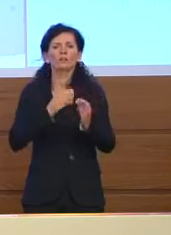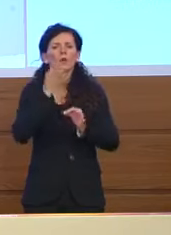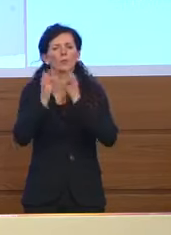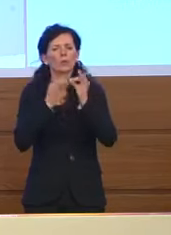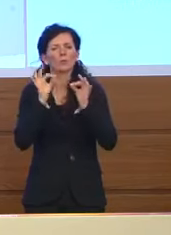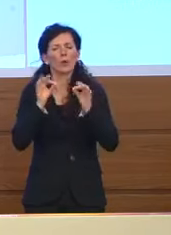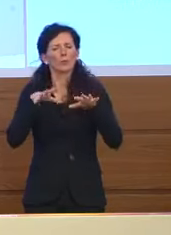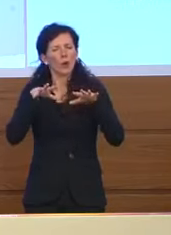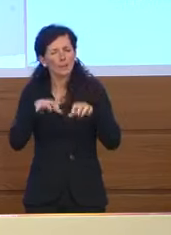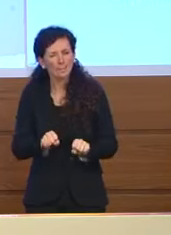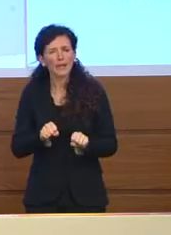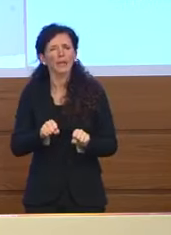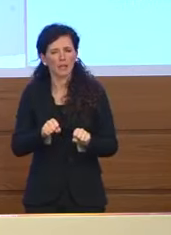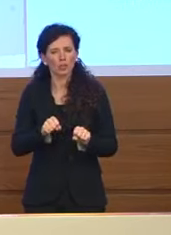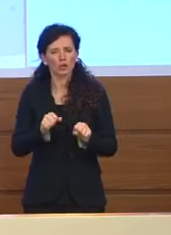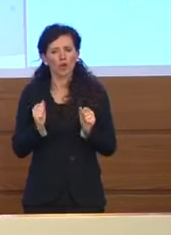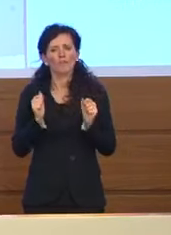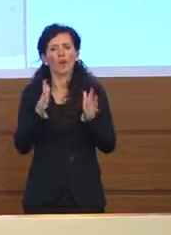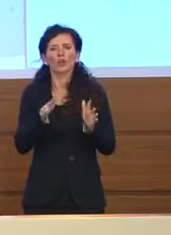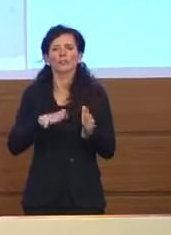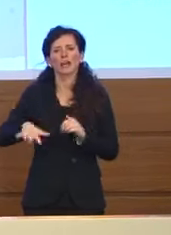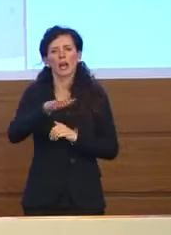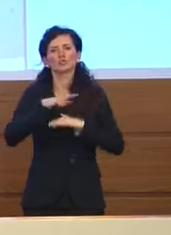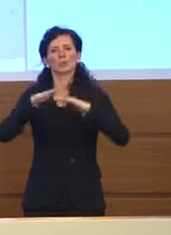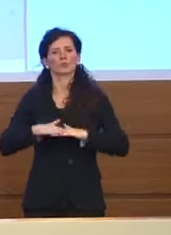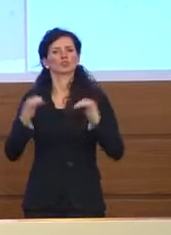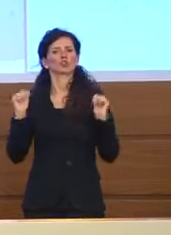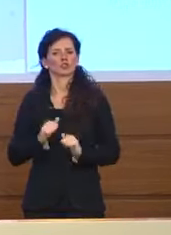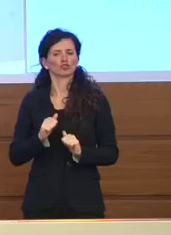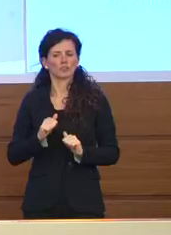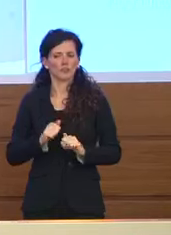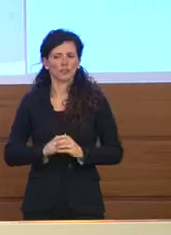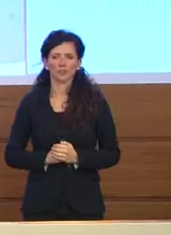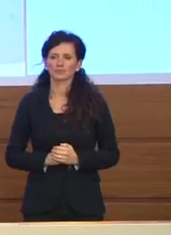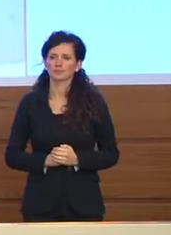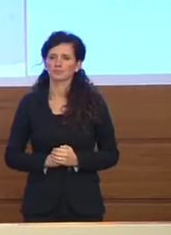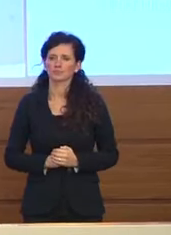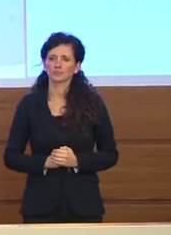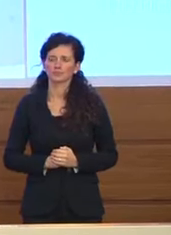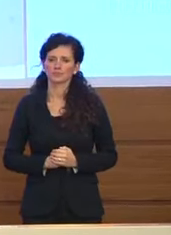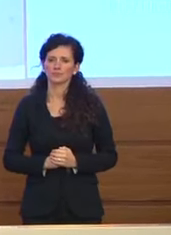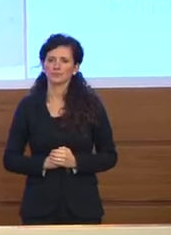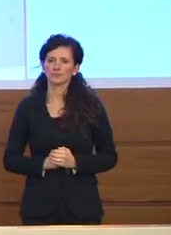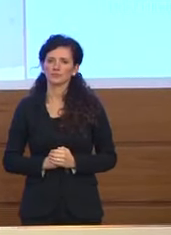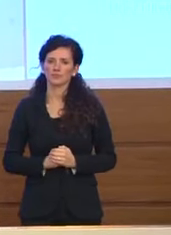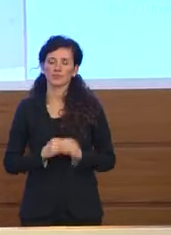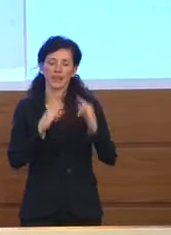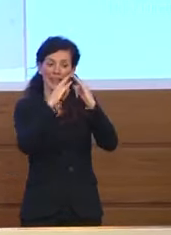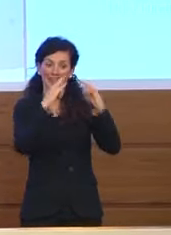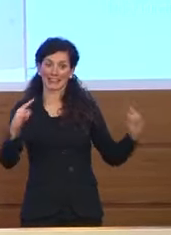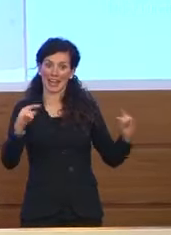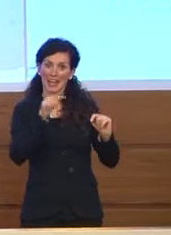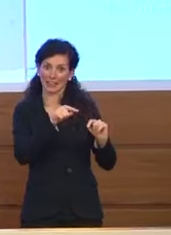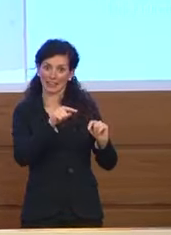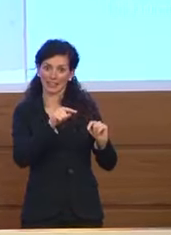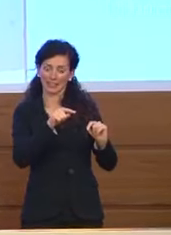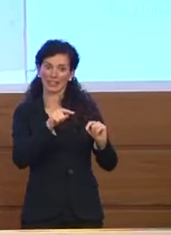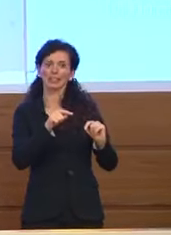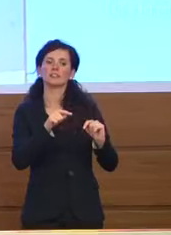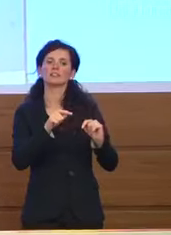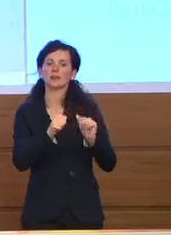notevole del nostro volontariato di protezione civile per quanto riguarda le tende di pre triace tra